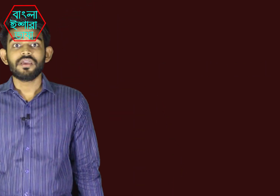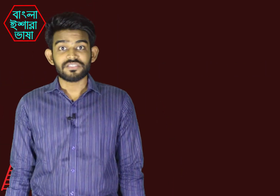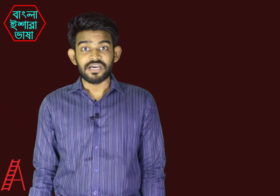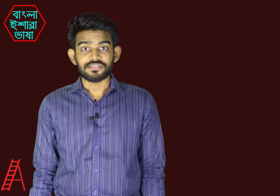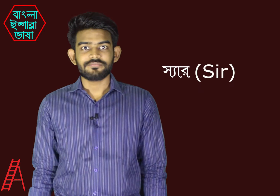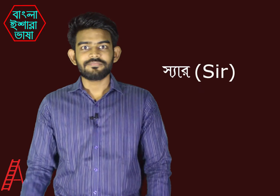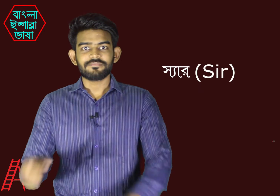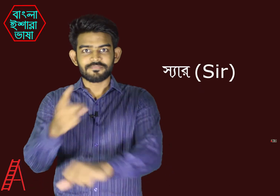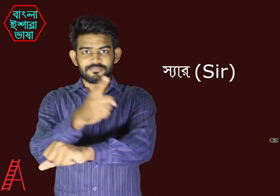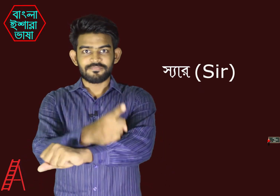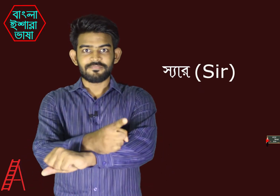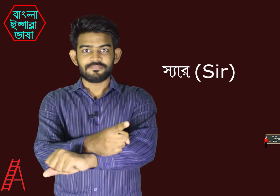স্যার,